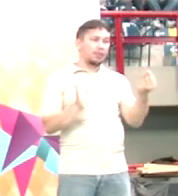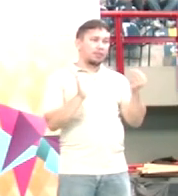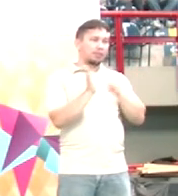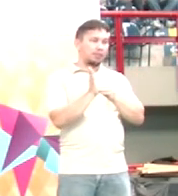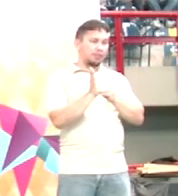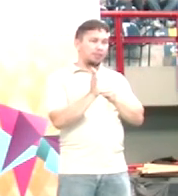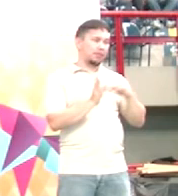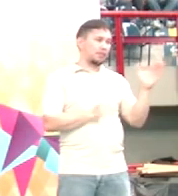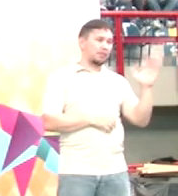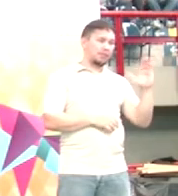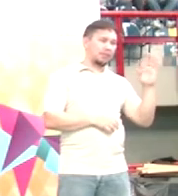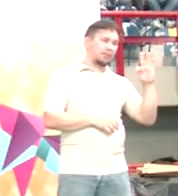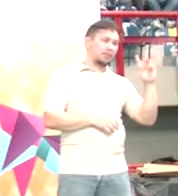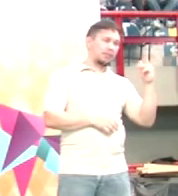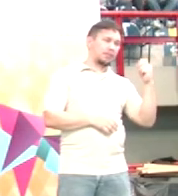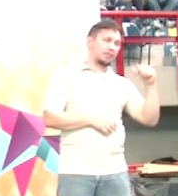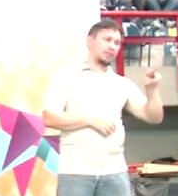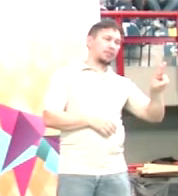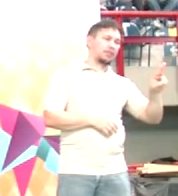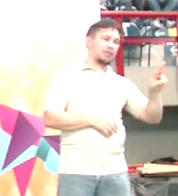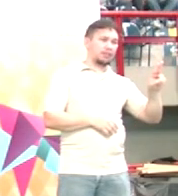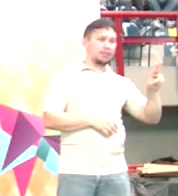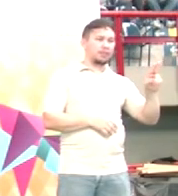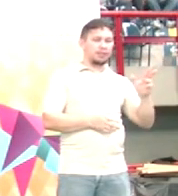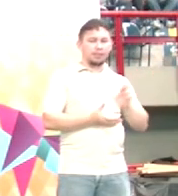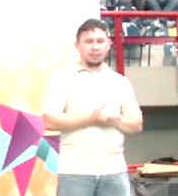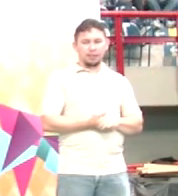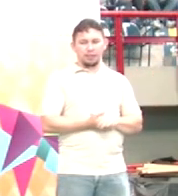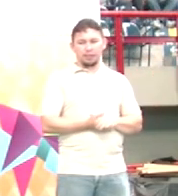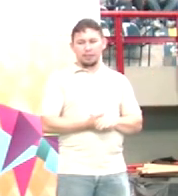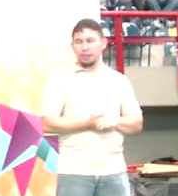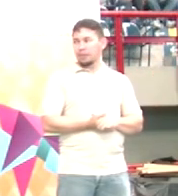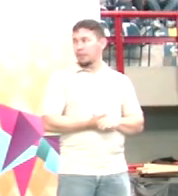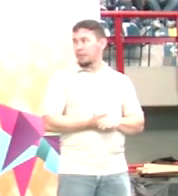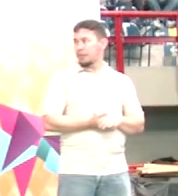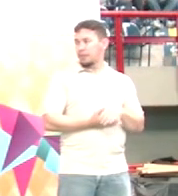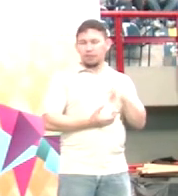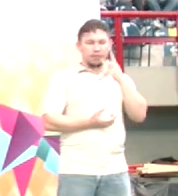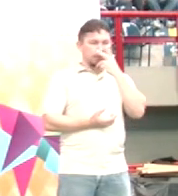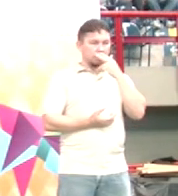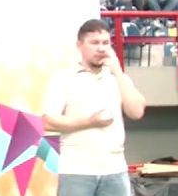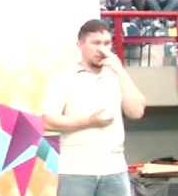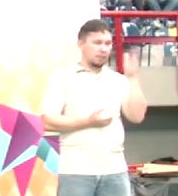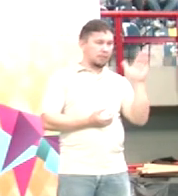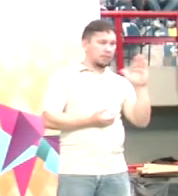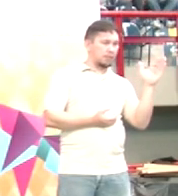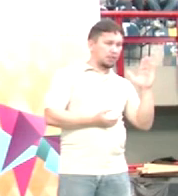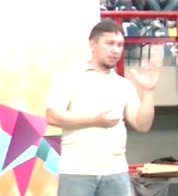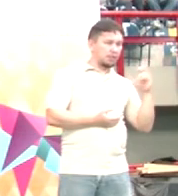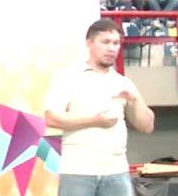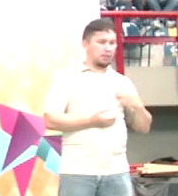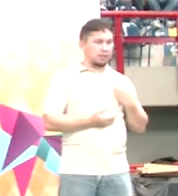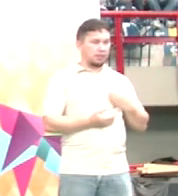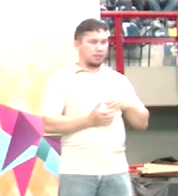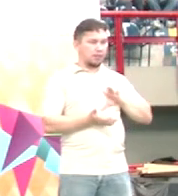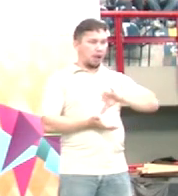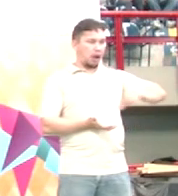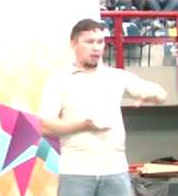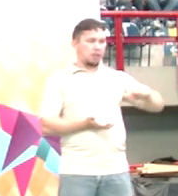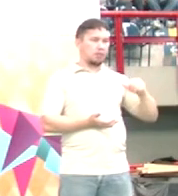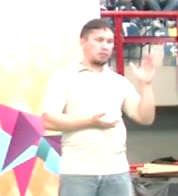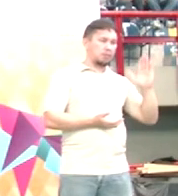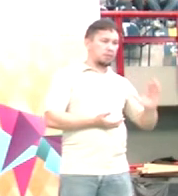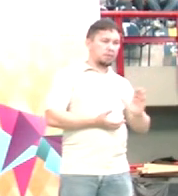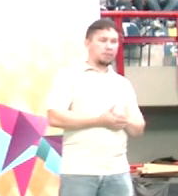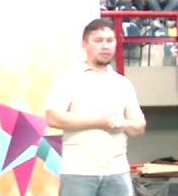palavra tchau dentro do texto dizendo, por ironia, que parece um tchau da política na corrupção do